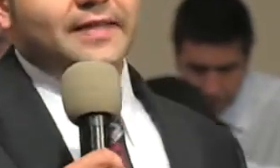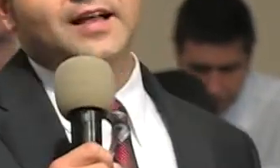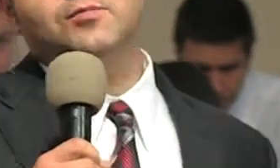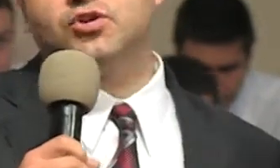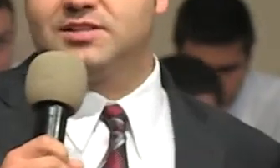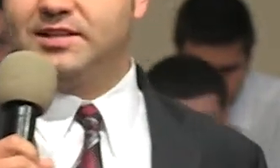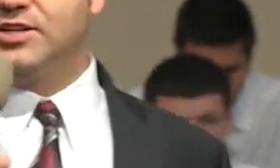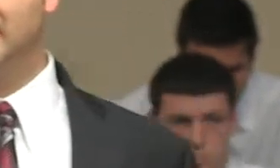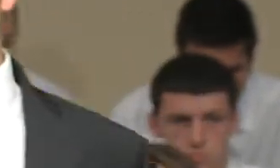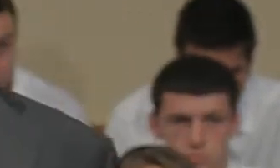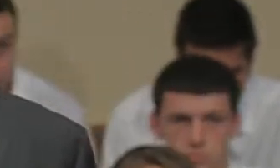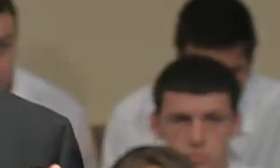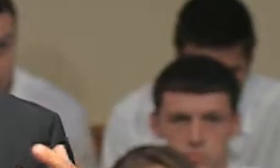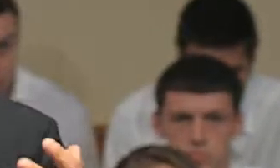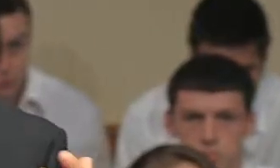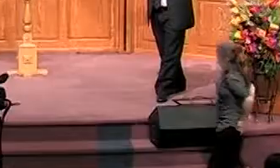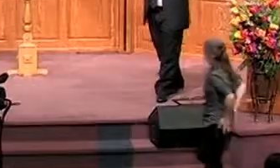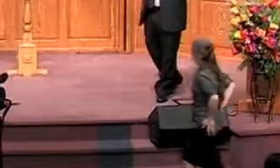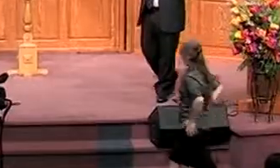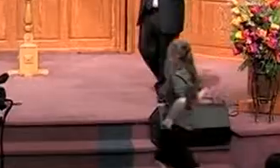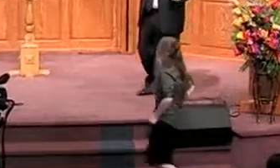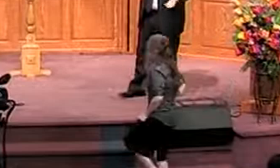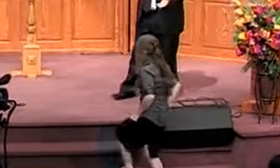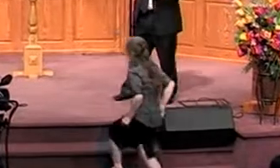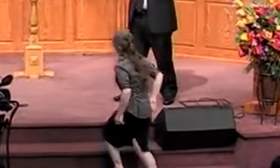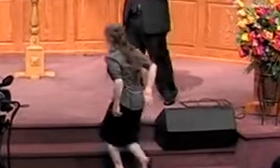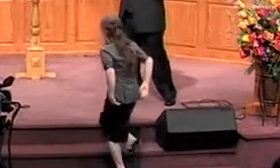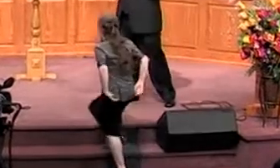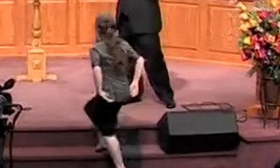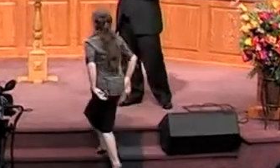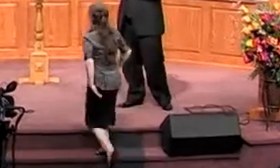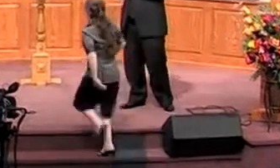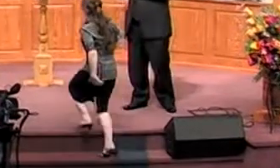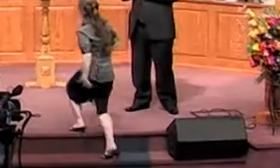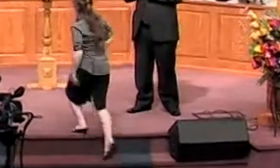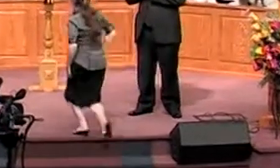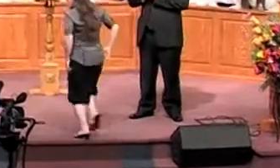не может слышать, так что ее пение немножко будет отличаться от того пения, которое мы только что слышали.